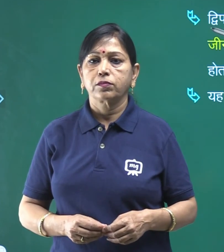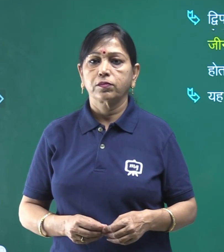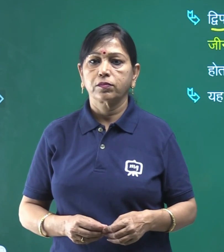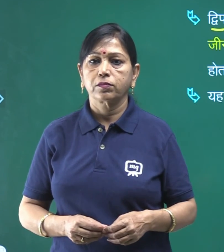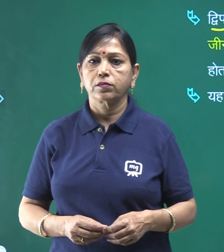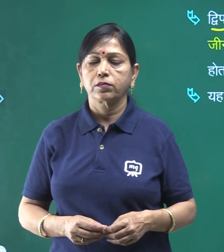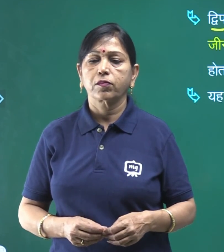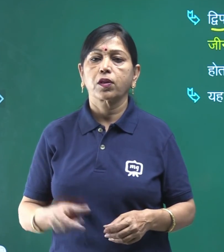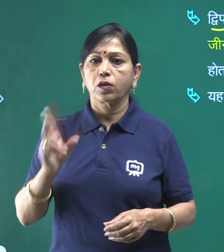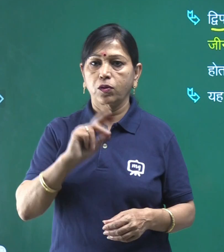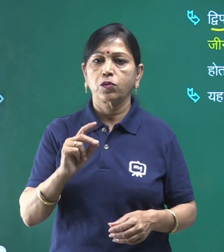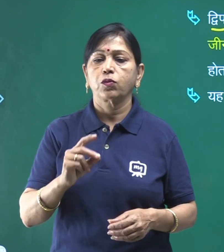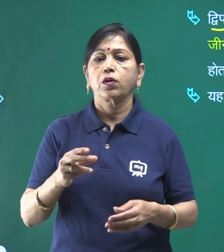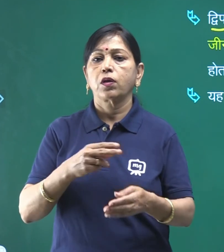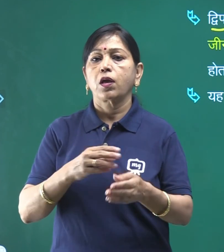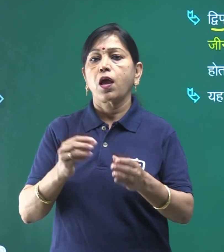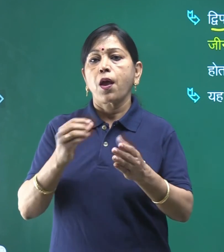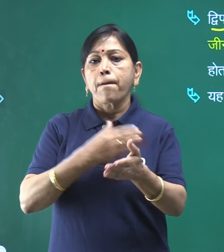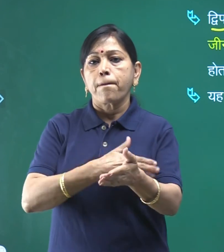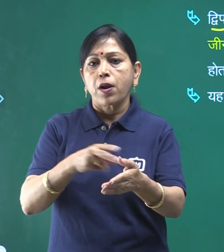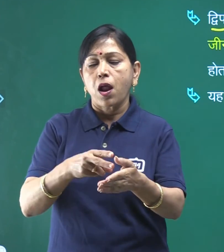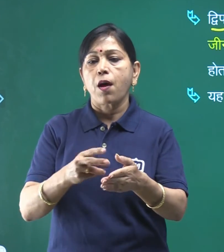द्विपद नाम पद्धति का